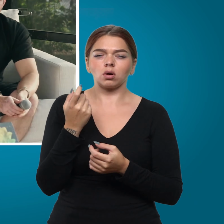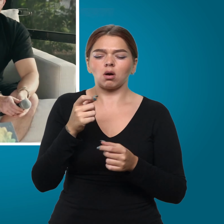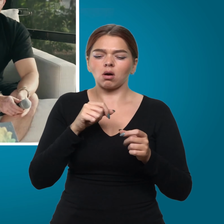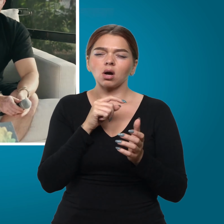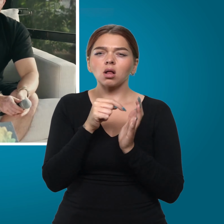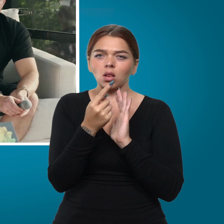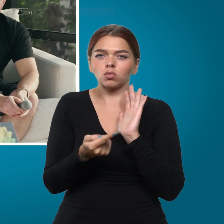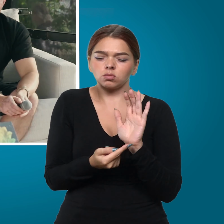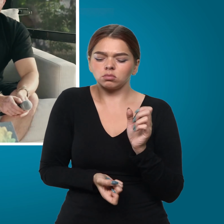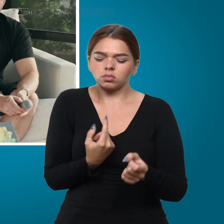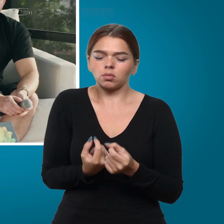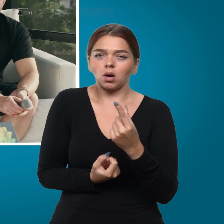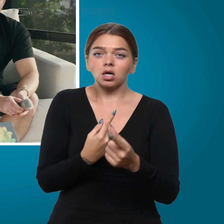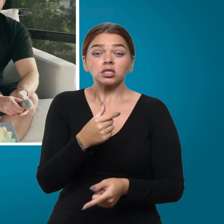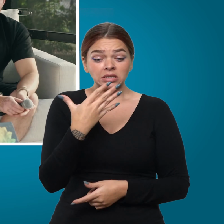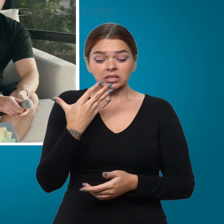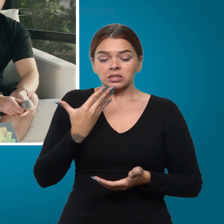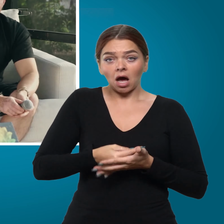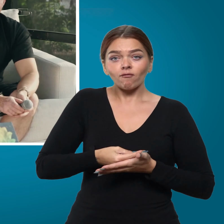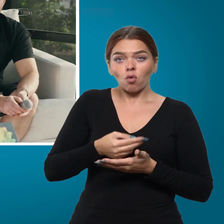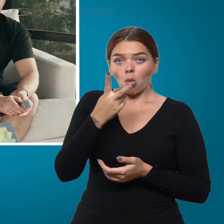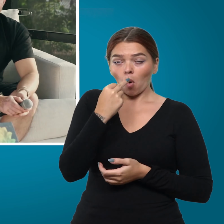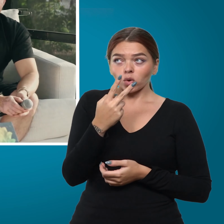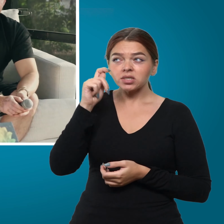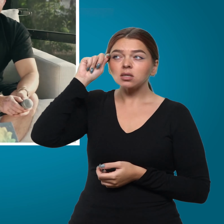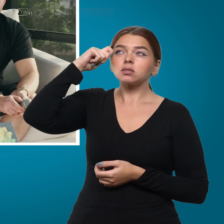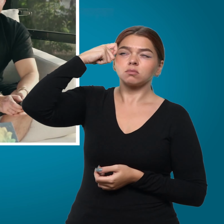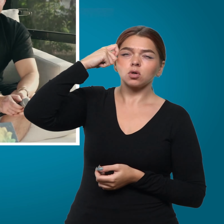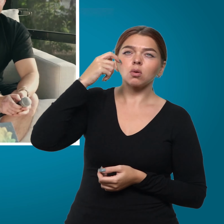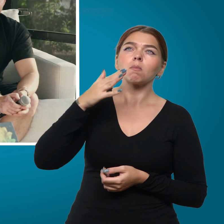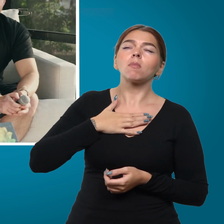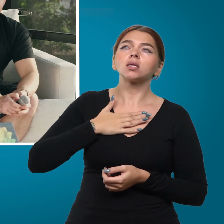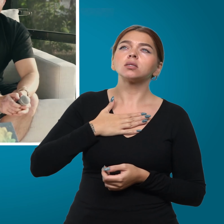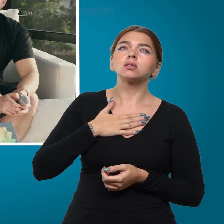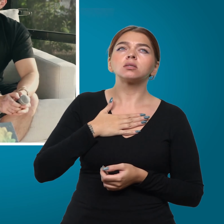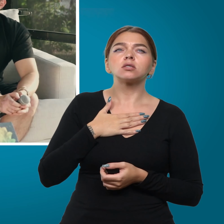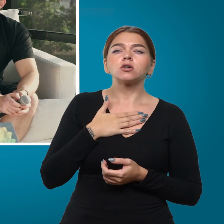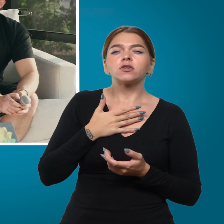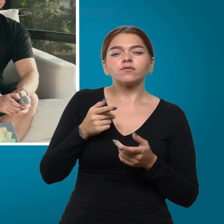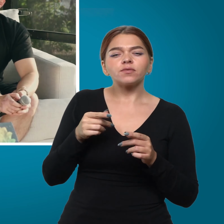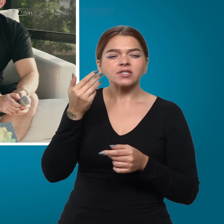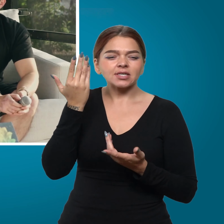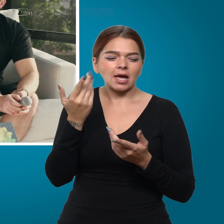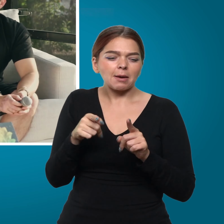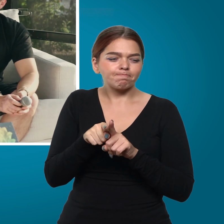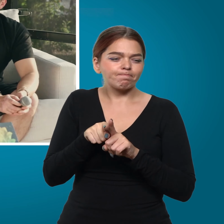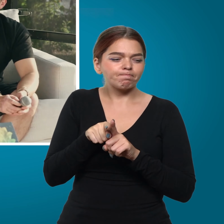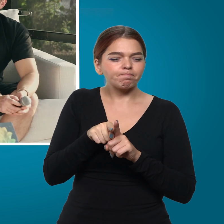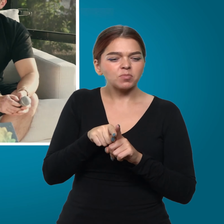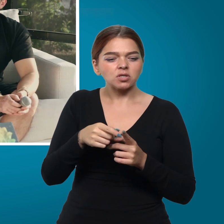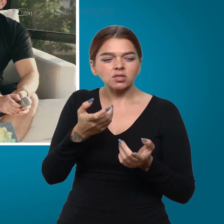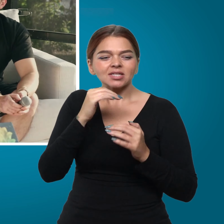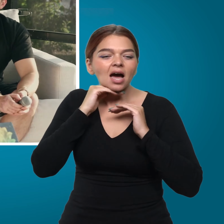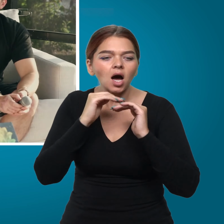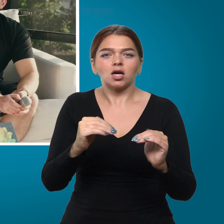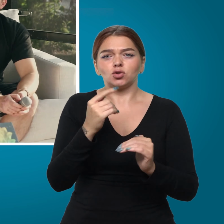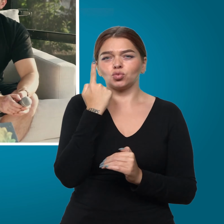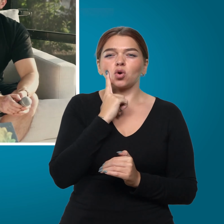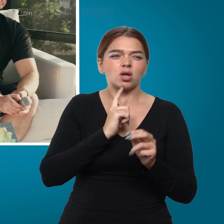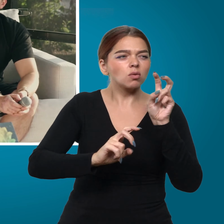suaugę žmogus. Taip prasme, jiems viskas įdomu, jie aiškinasi, kaip ir Viktoras sako, kodėl. Aš manau, jiems kyla daug